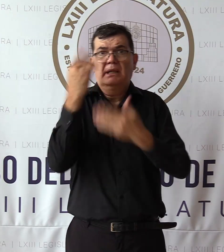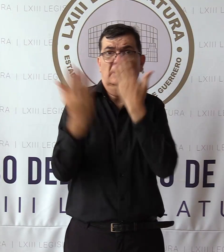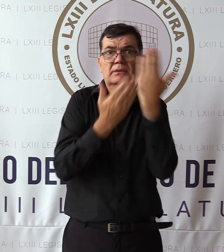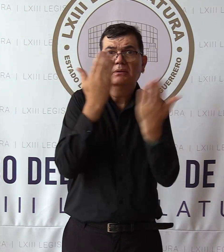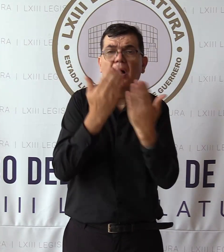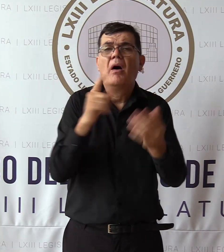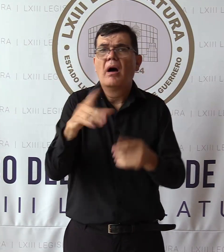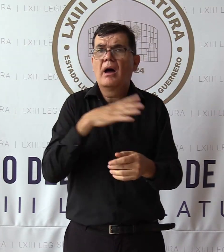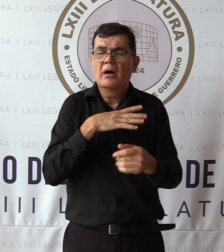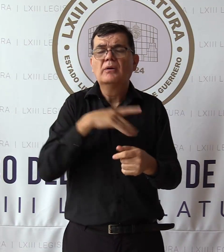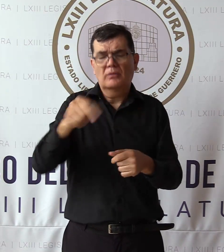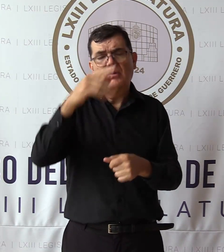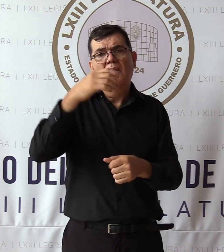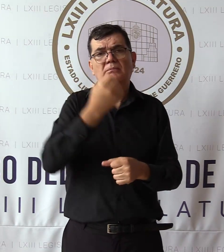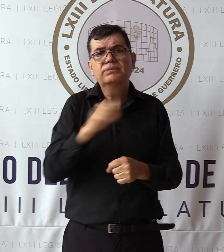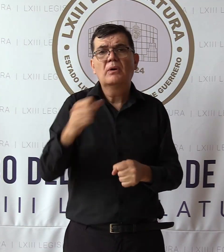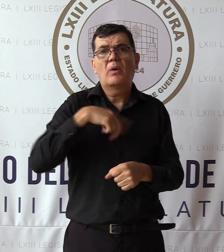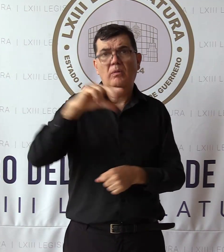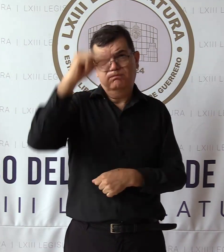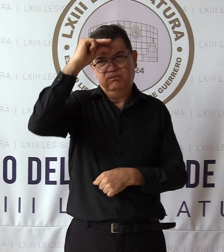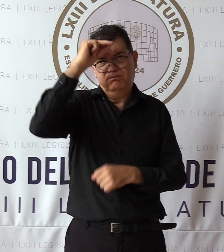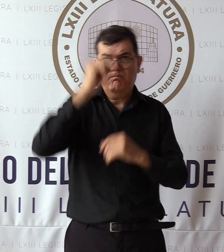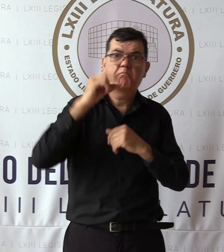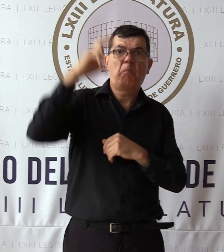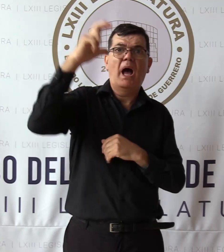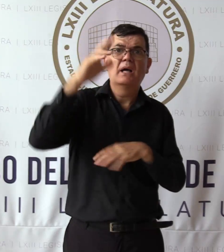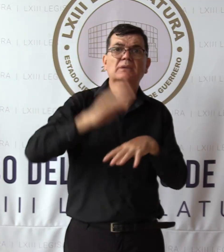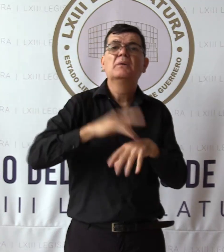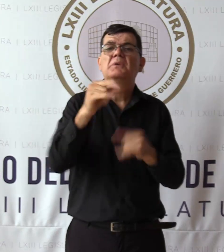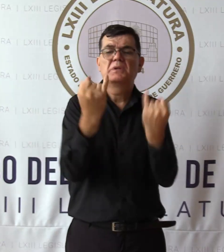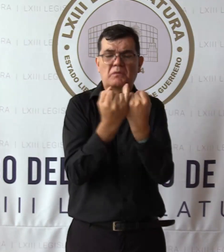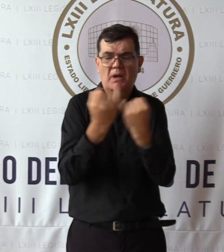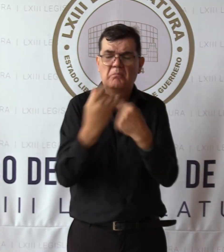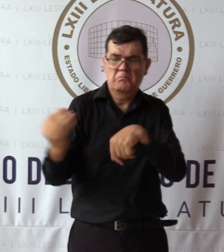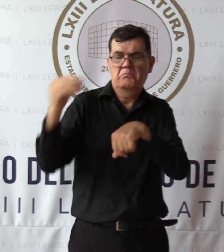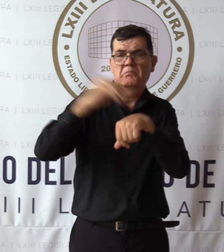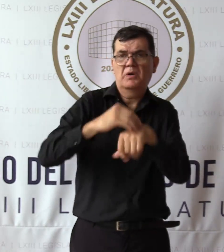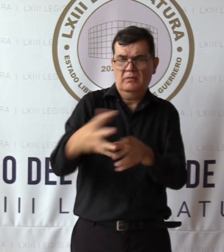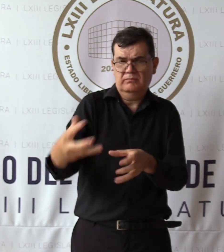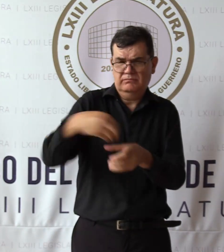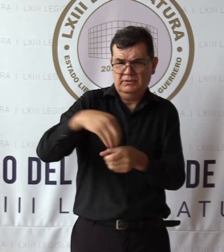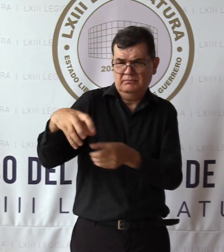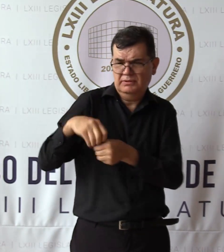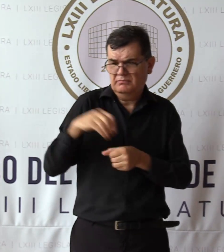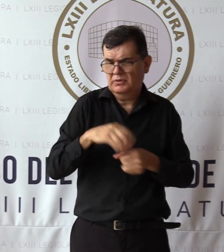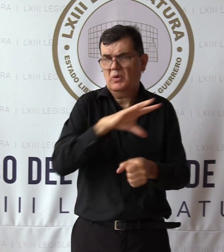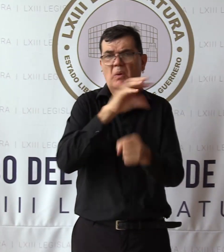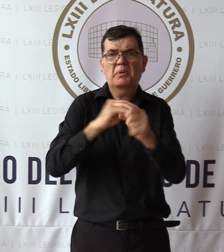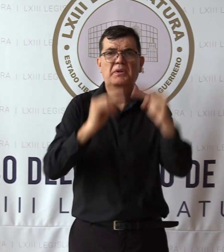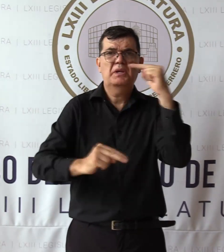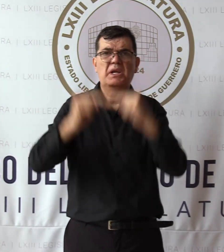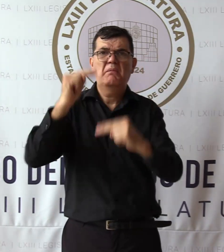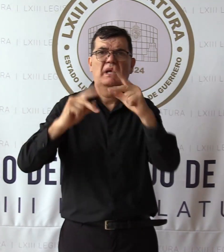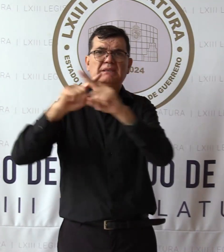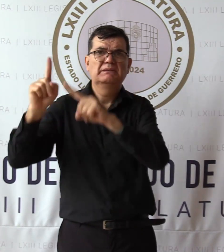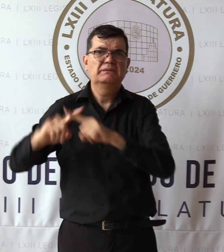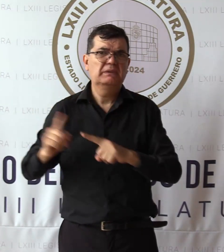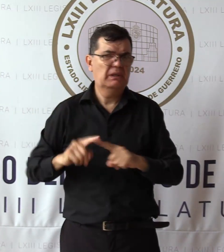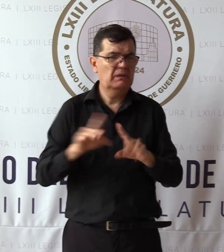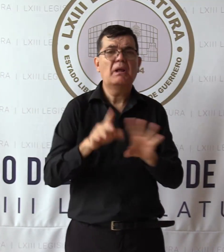con aptitudes sobresalientes, estableciendo una educación inclusiva en todos los niveles y modalidades educativas, salvaguardando la